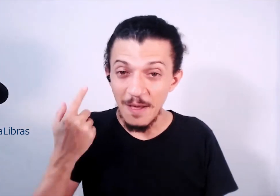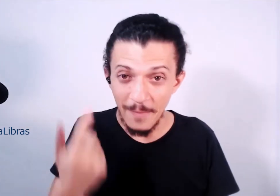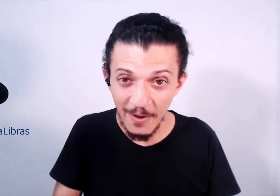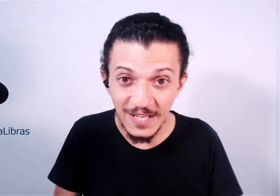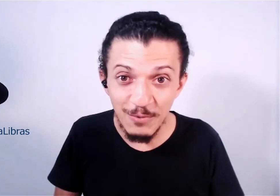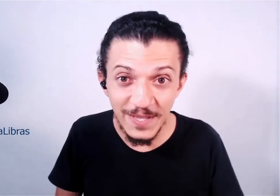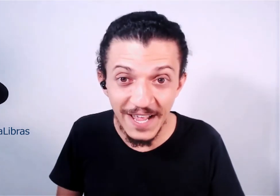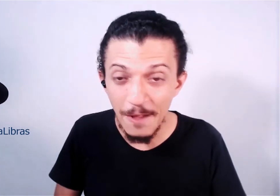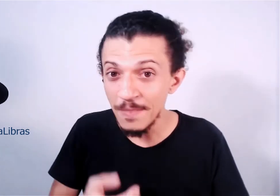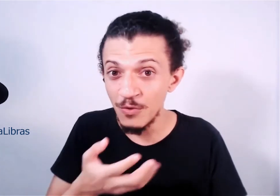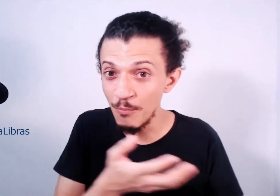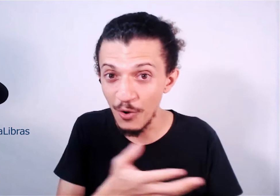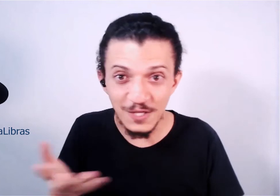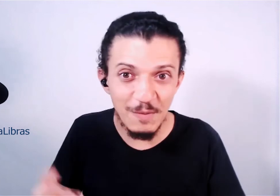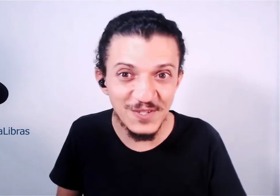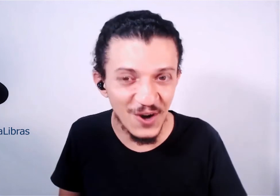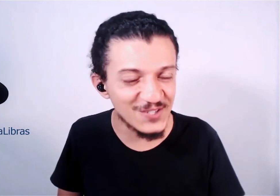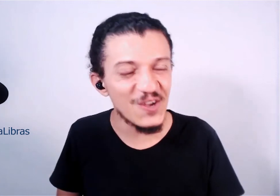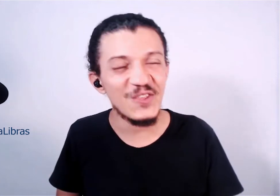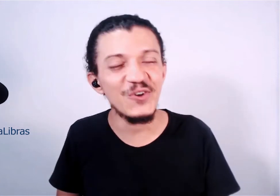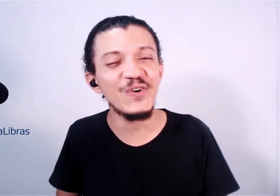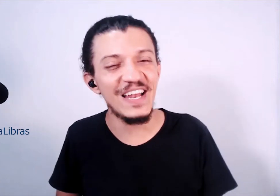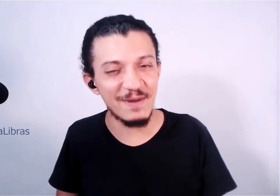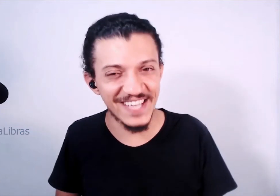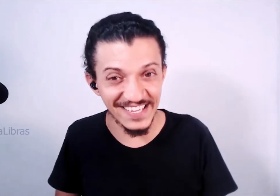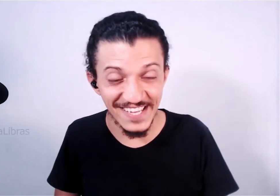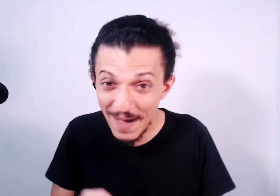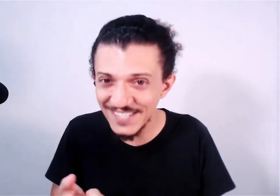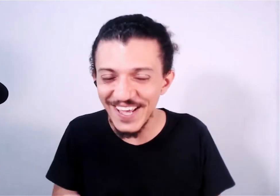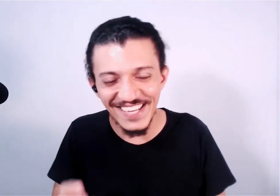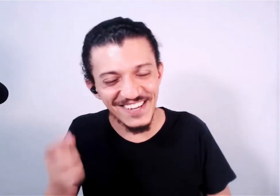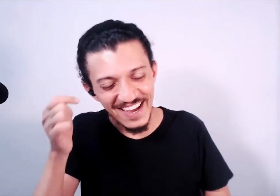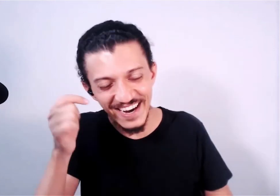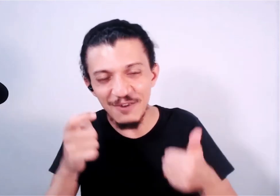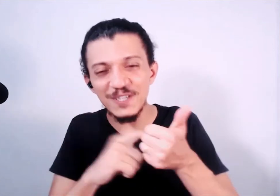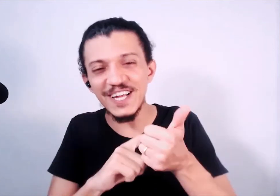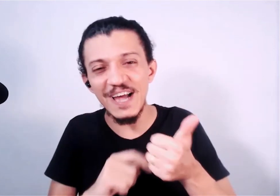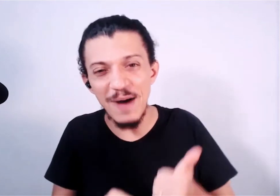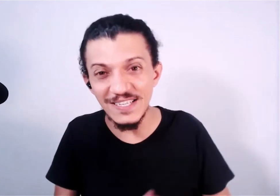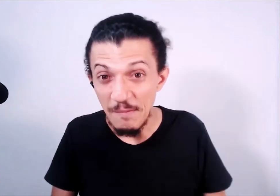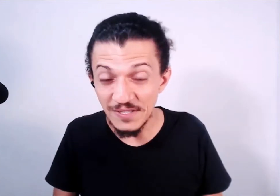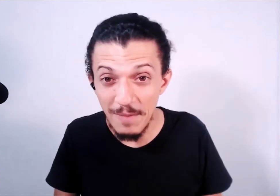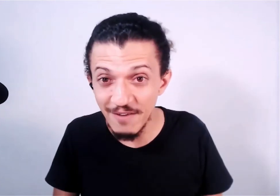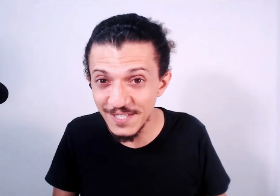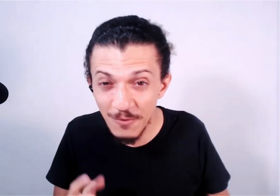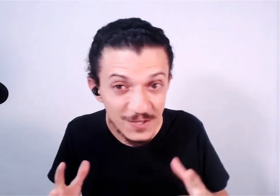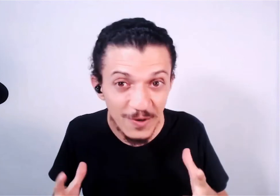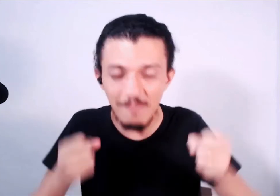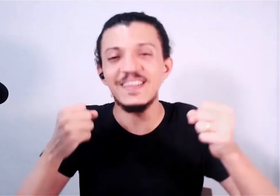para eu responder aí num próximo episódio do UniLibrasCast. E mais do que isso, clique em curtir aqui abaixo para eu saber que você conseguiu captar